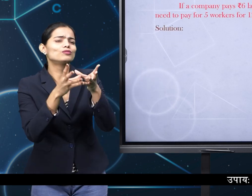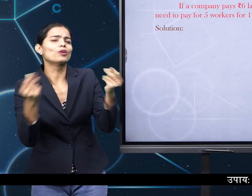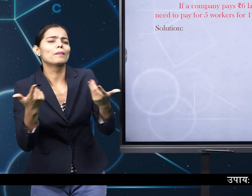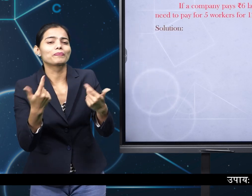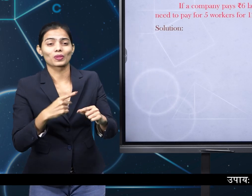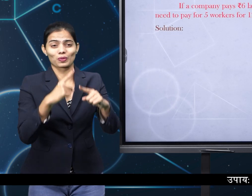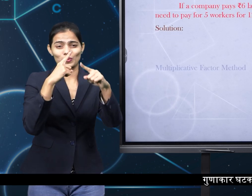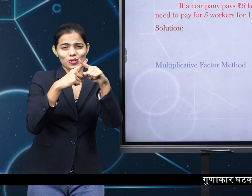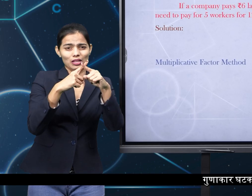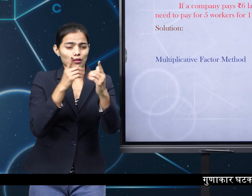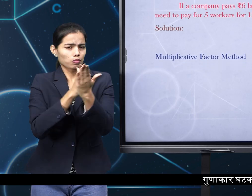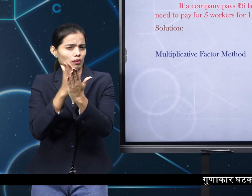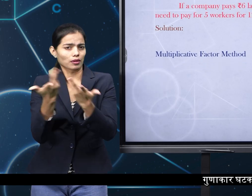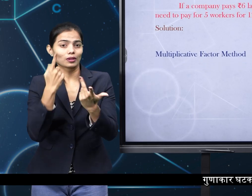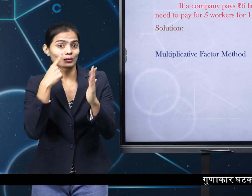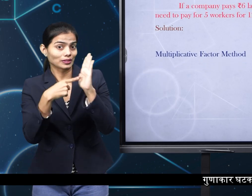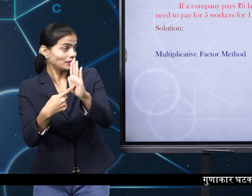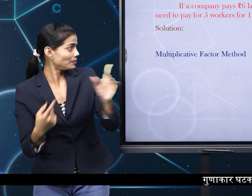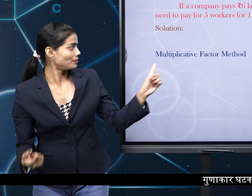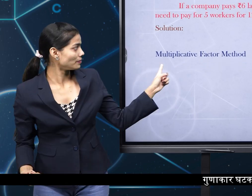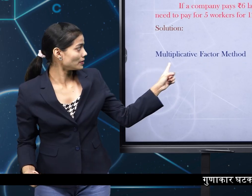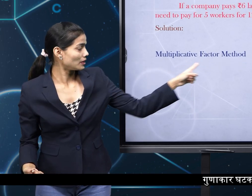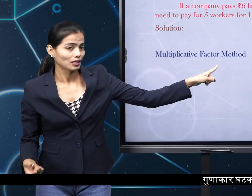उपाय. गुणाकार घटक पद्धत.